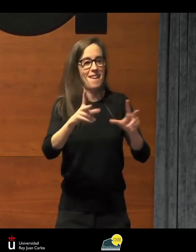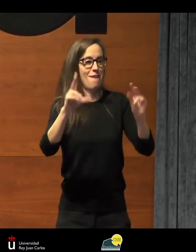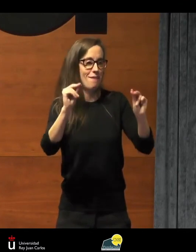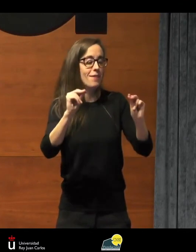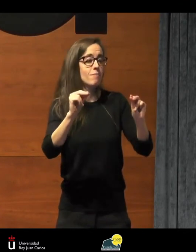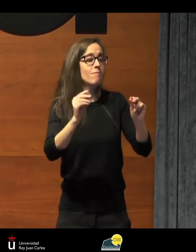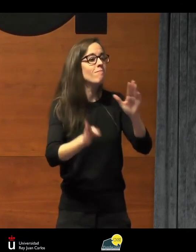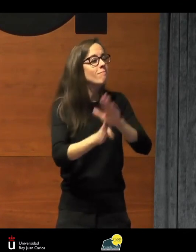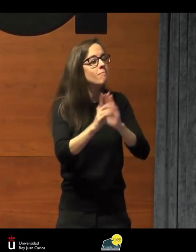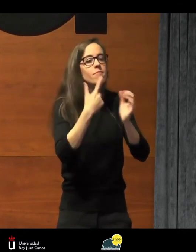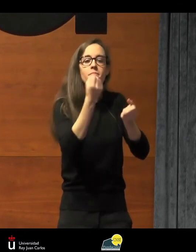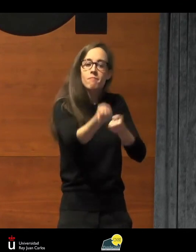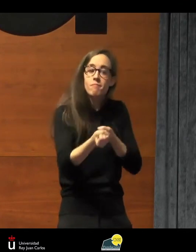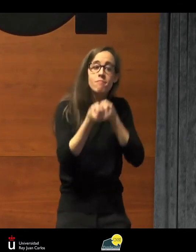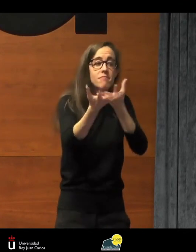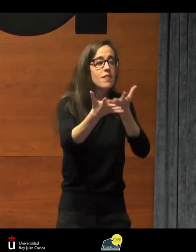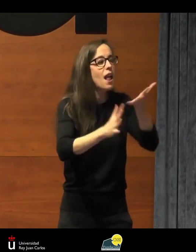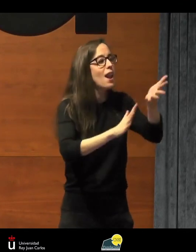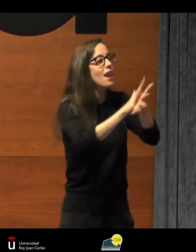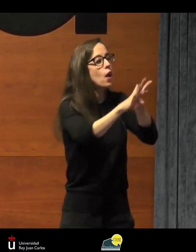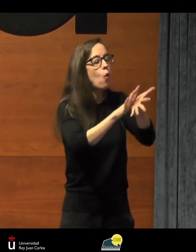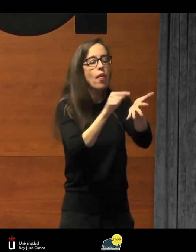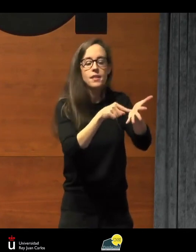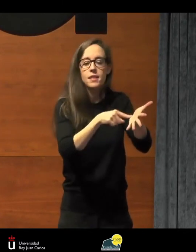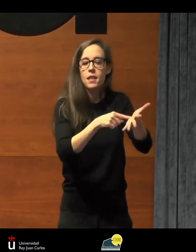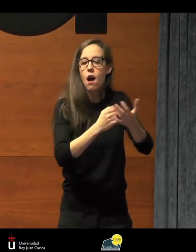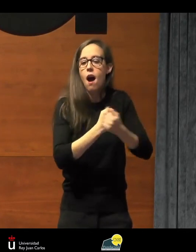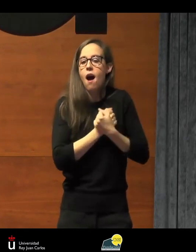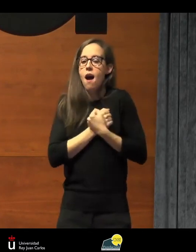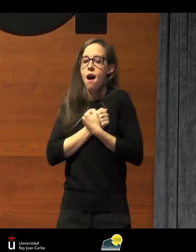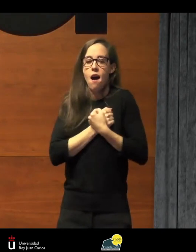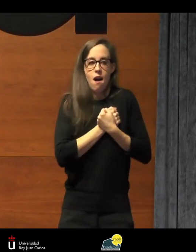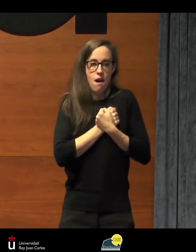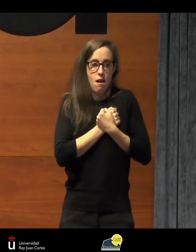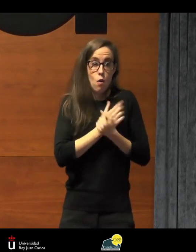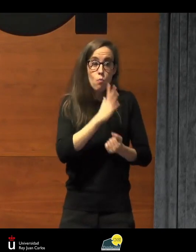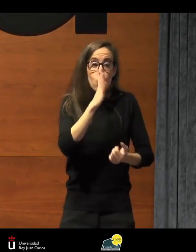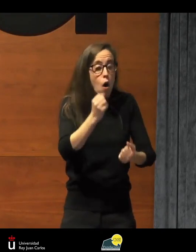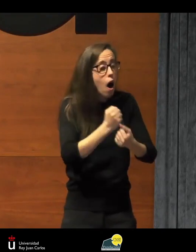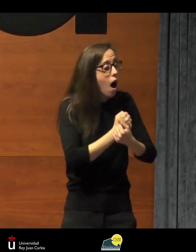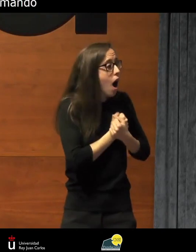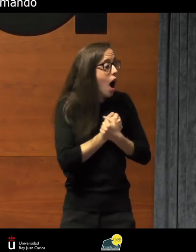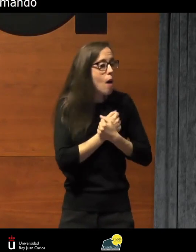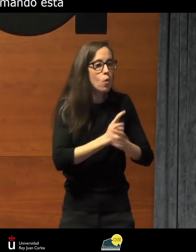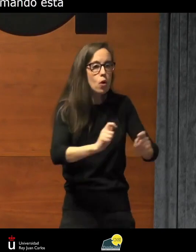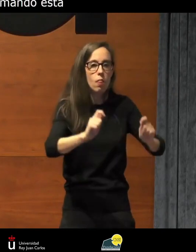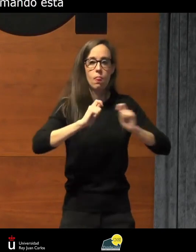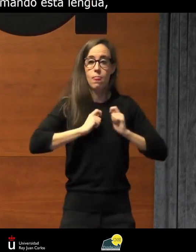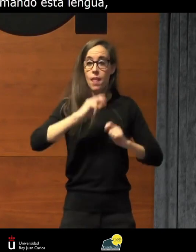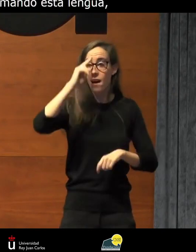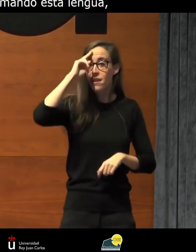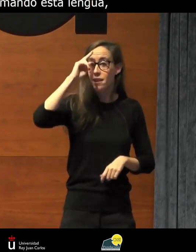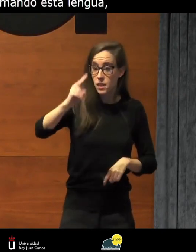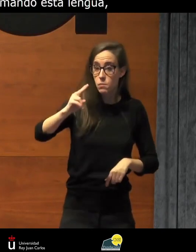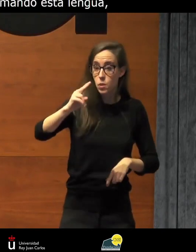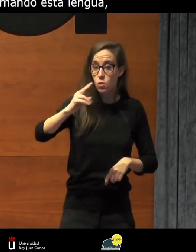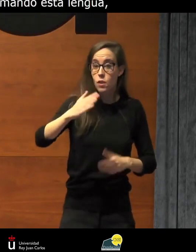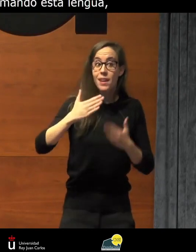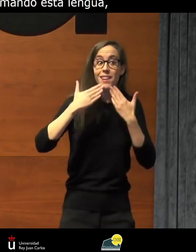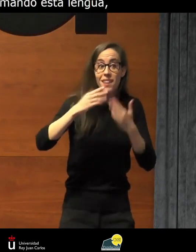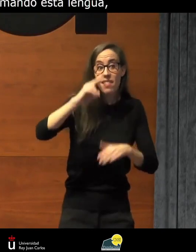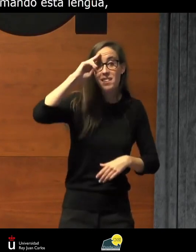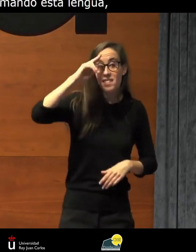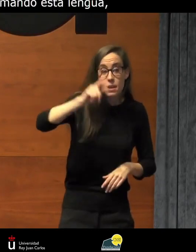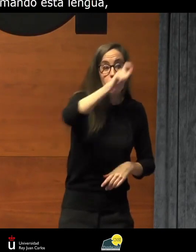esta lengua, porque el amor genera respeto y solo desde el respeto las personas sordas